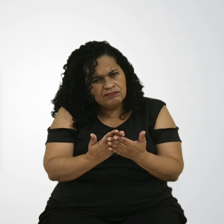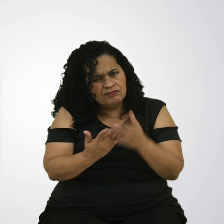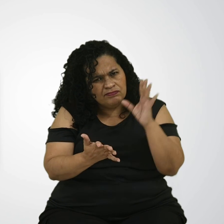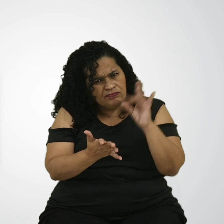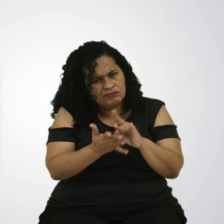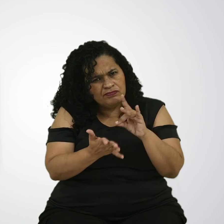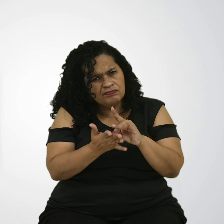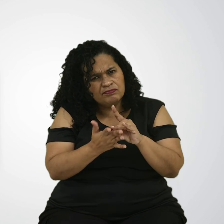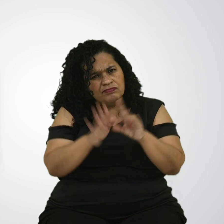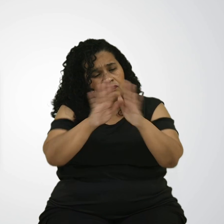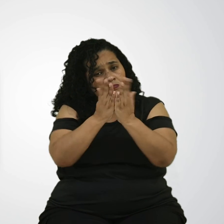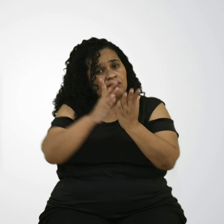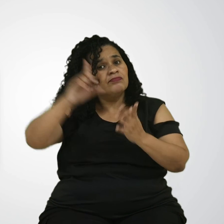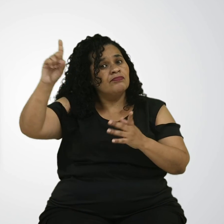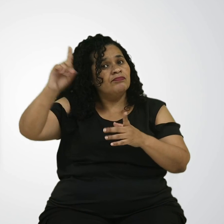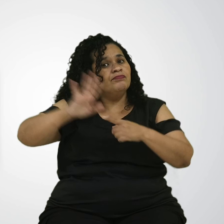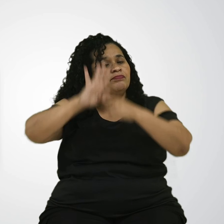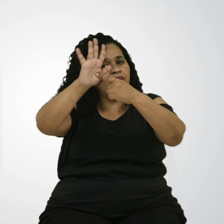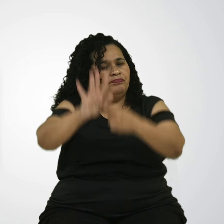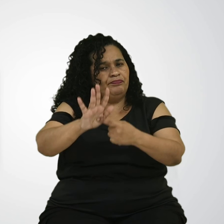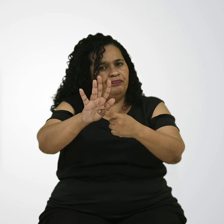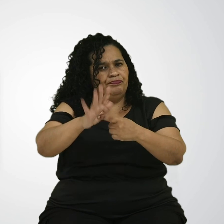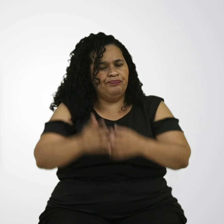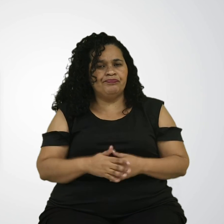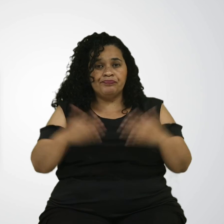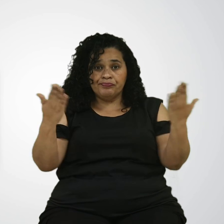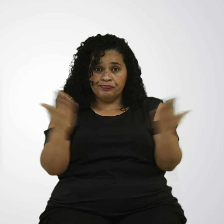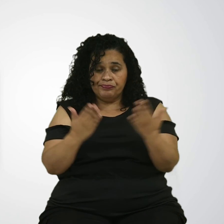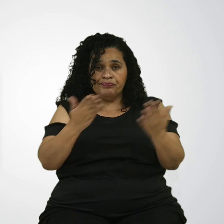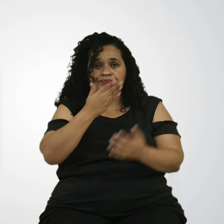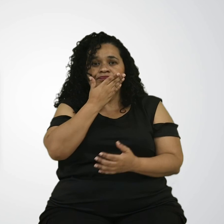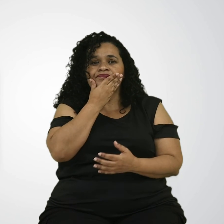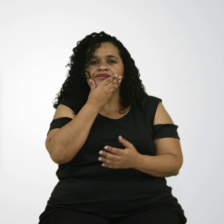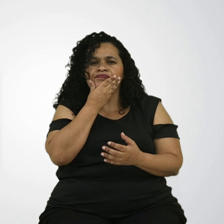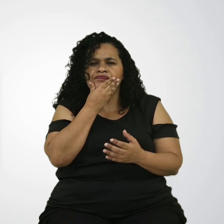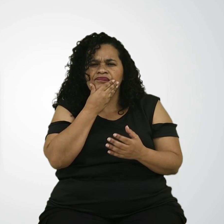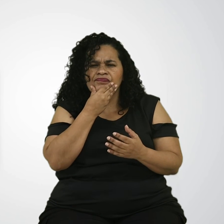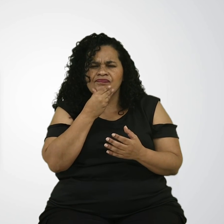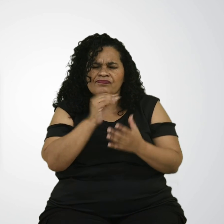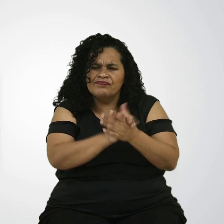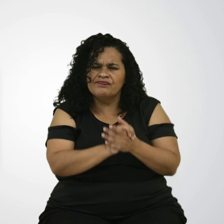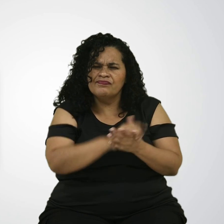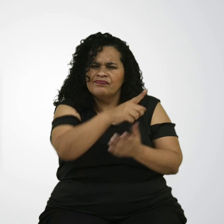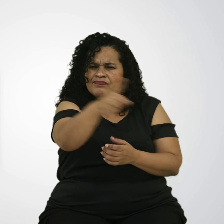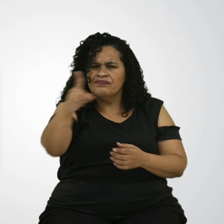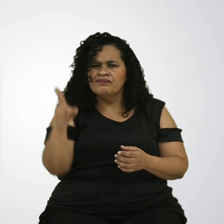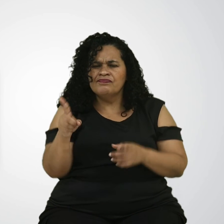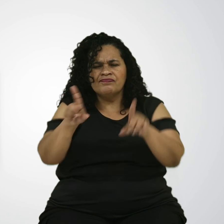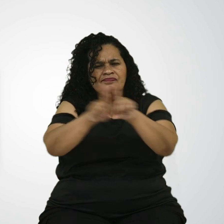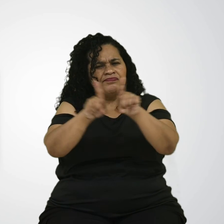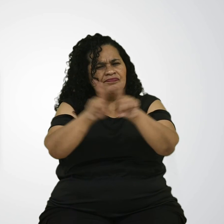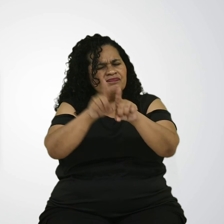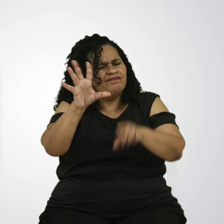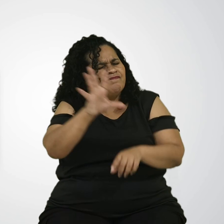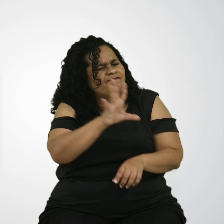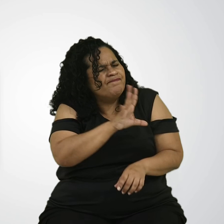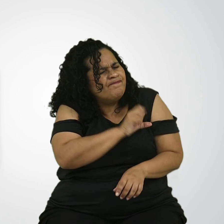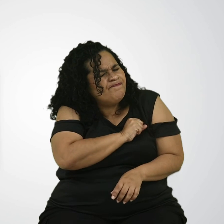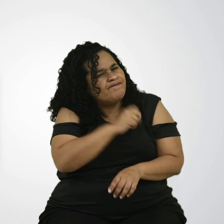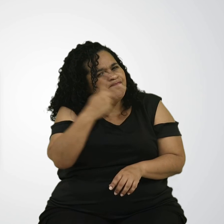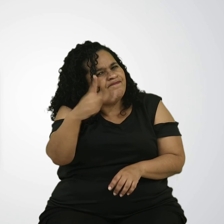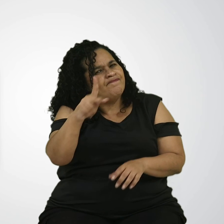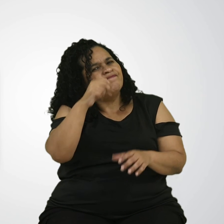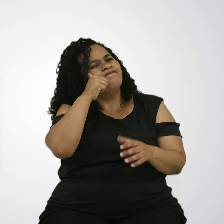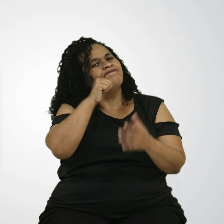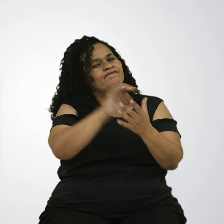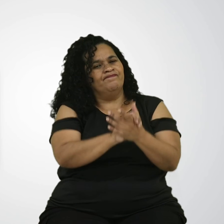naquilo que a palavra de Deus ensina. Marido, eu quero desafiar você a amar a sua esposa como Cristo ama a igreja. Será que você